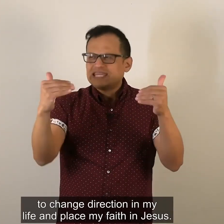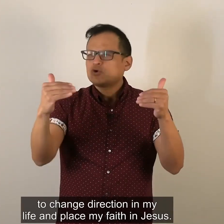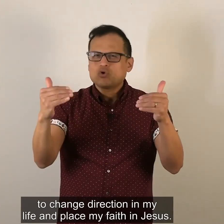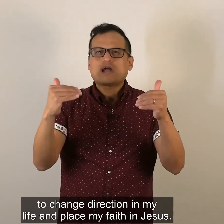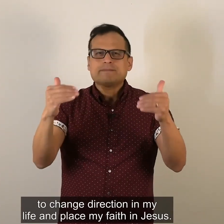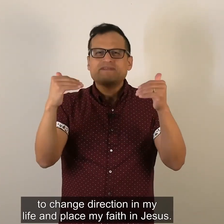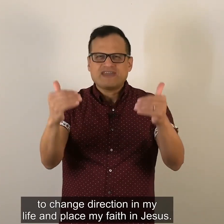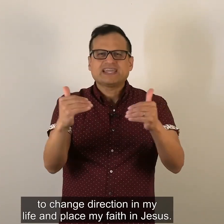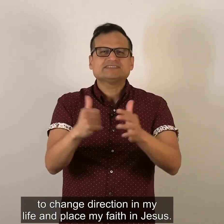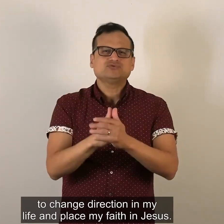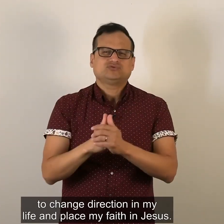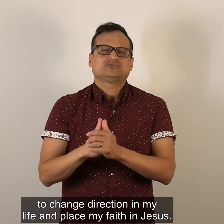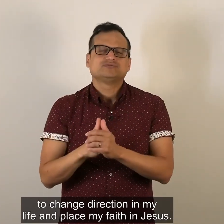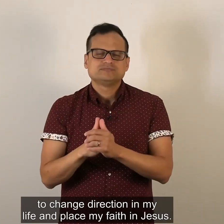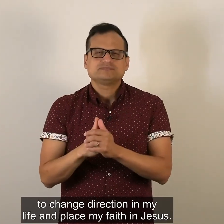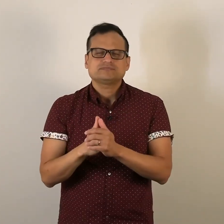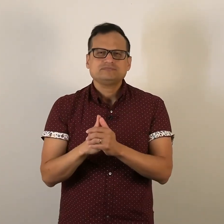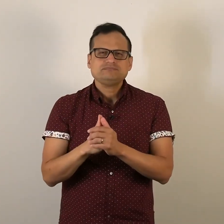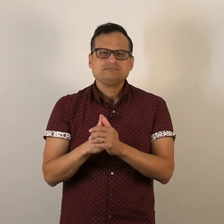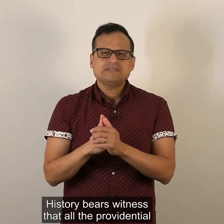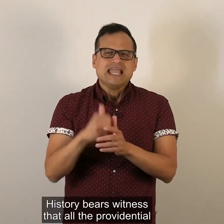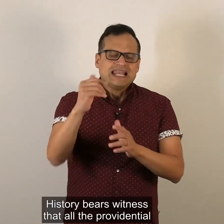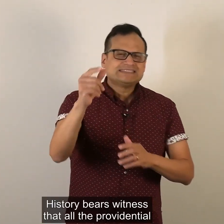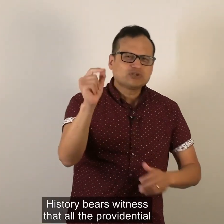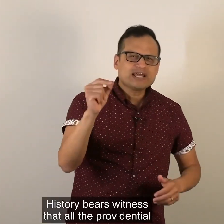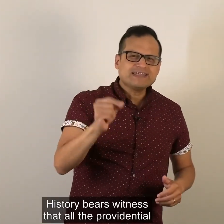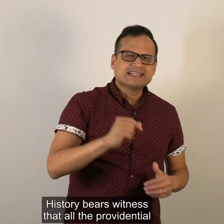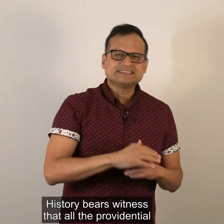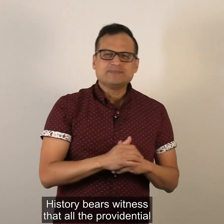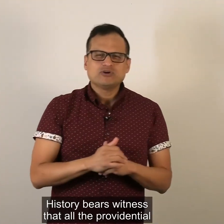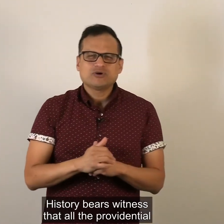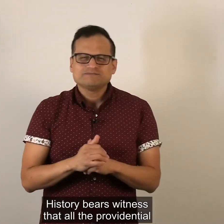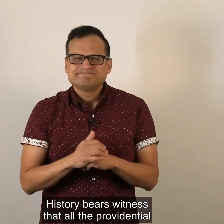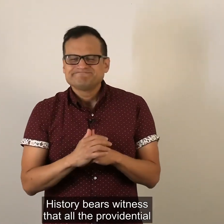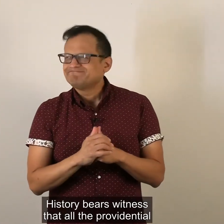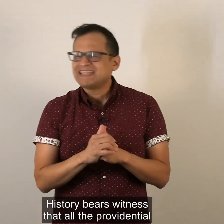quiero colocar mi fe en Jesús. La historia de testimonio de que